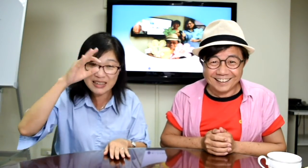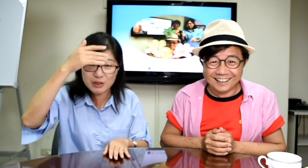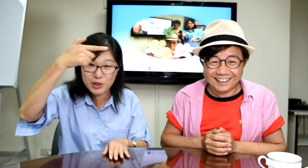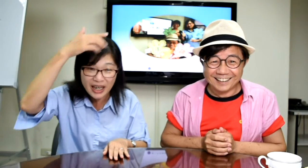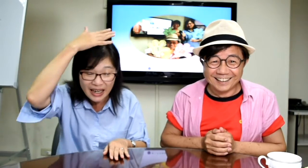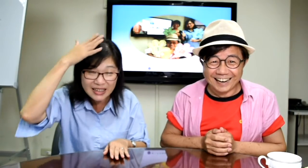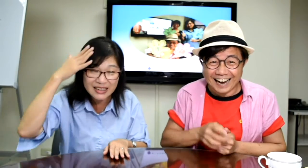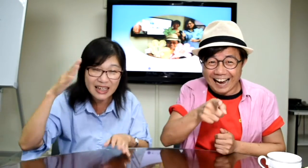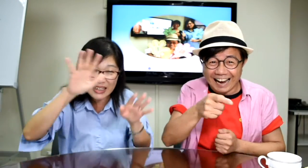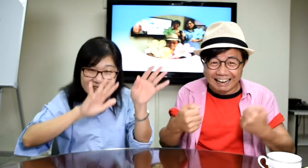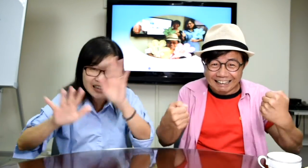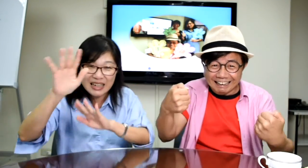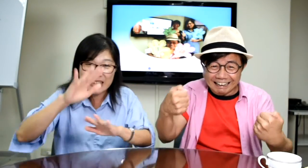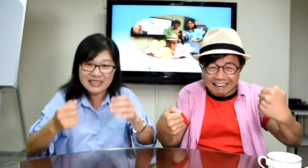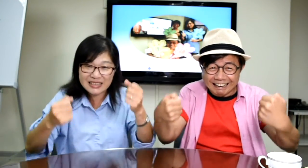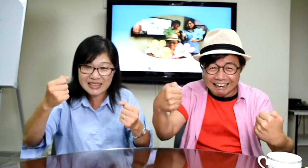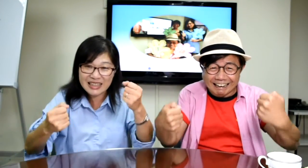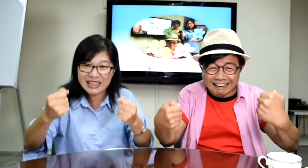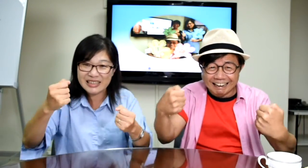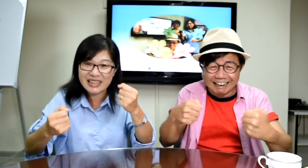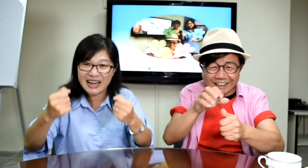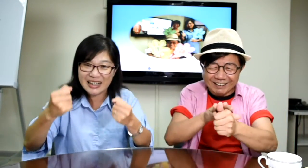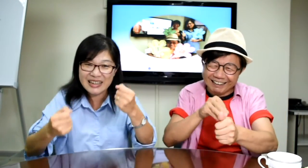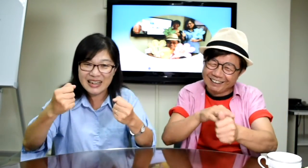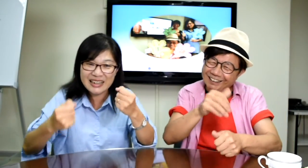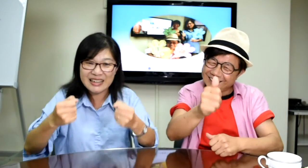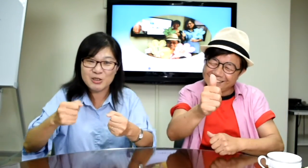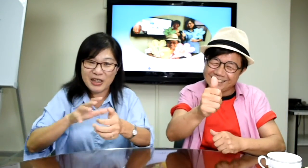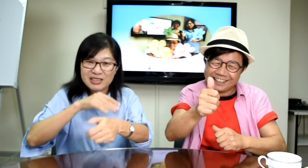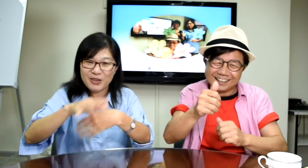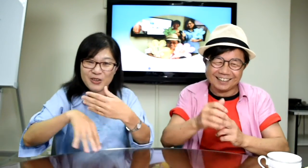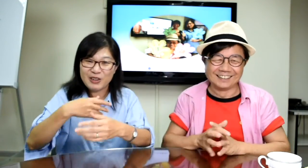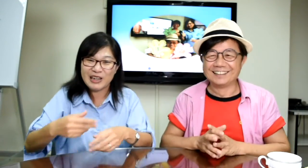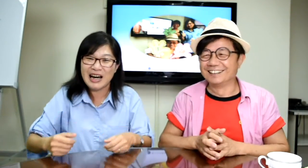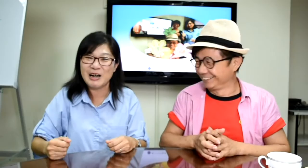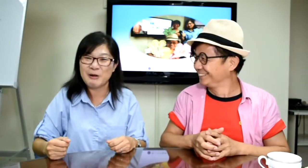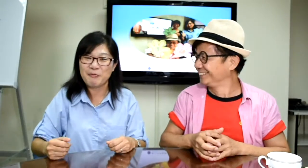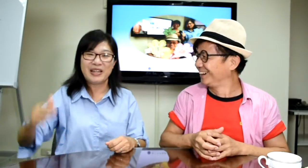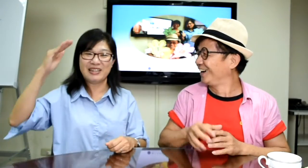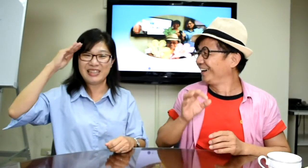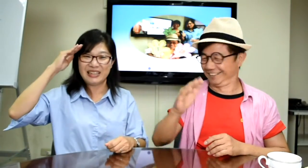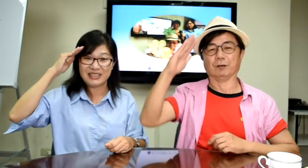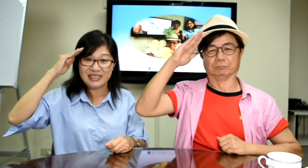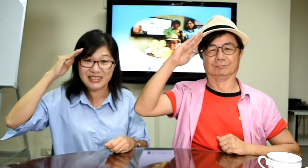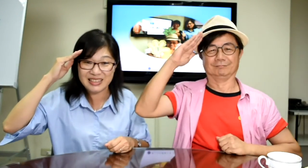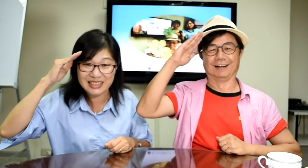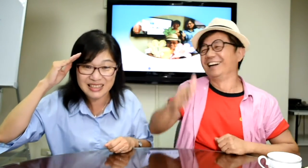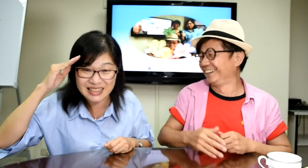最黑的那一个，他常常在车上学手语，要向你致